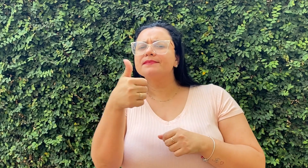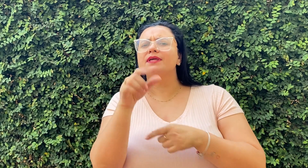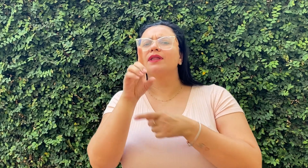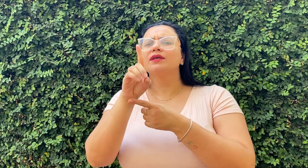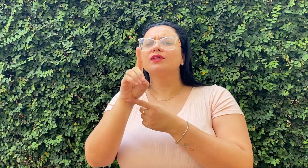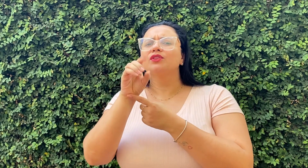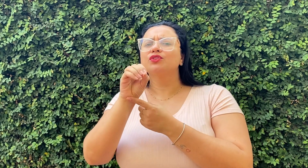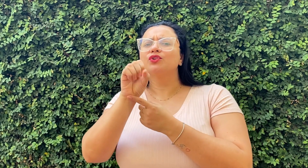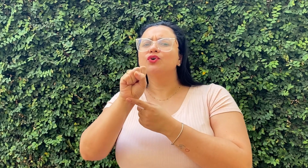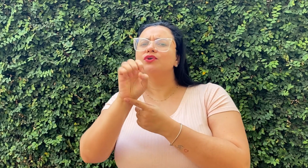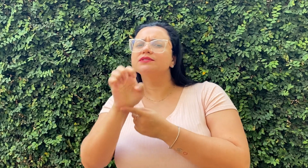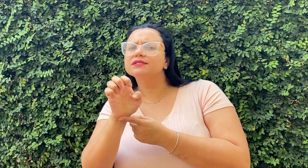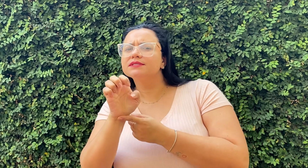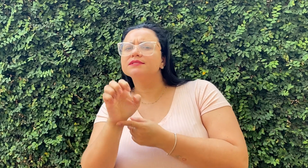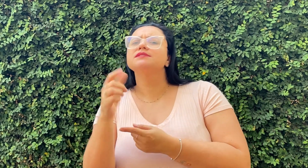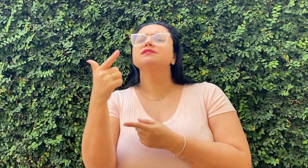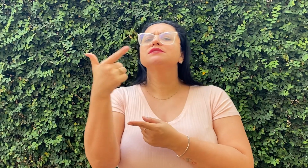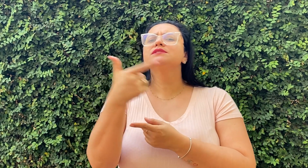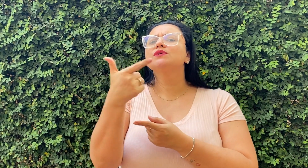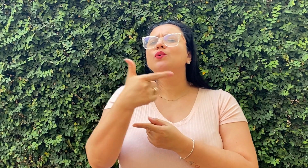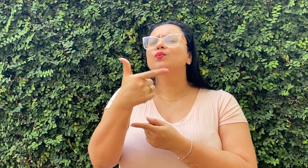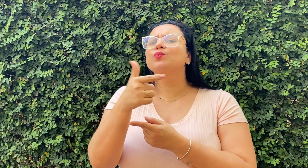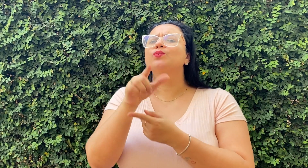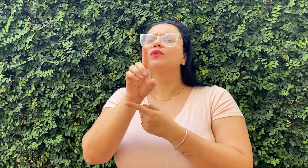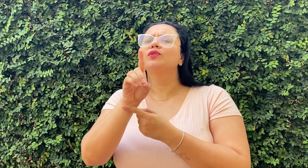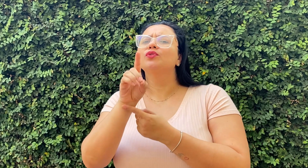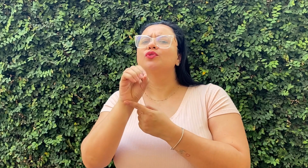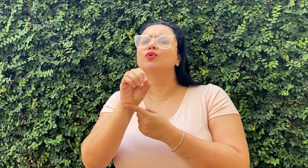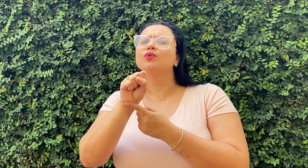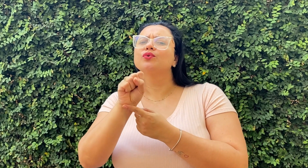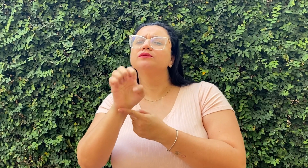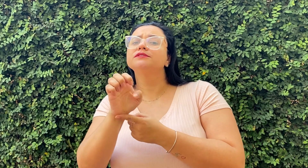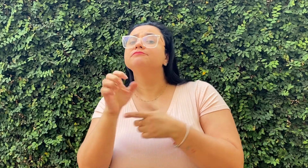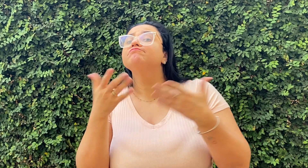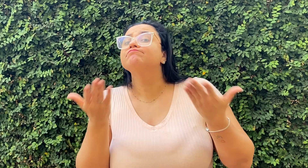Primeira dose? Segunda dose? Qual?